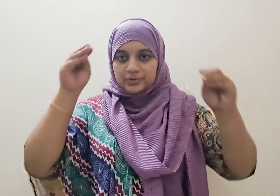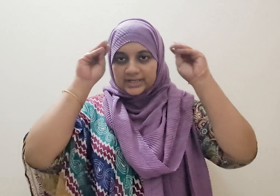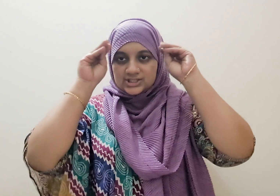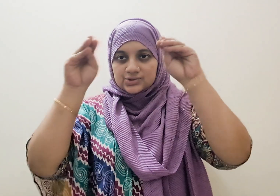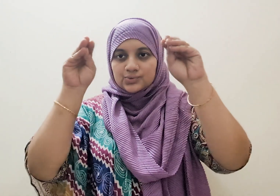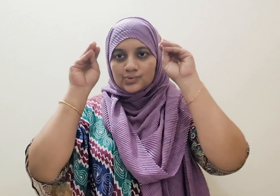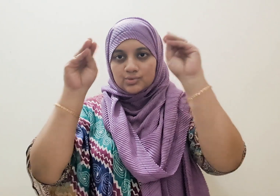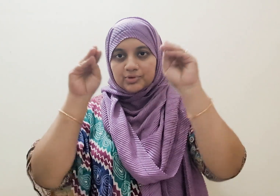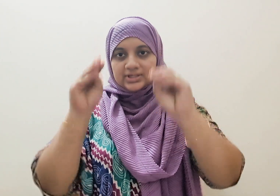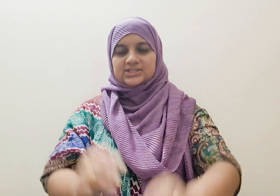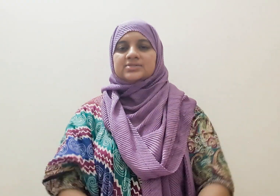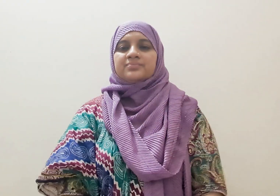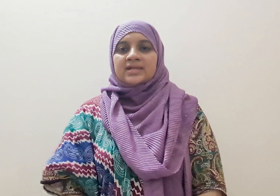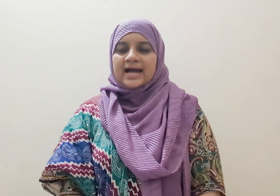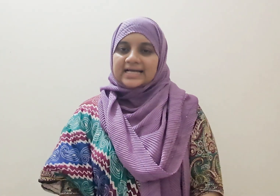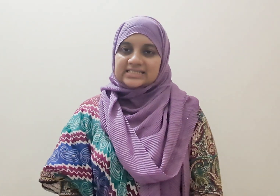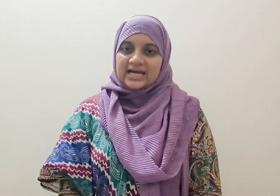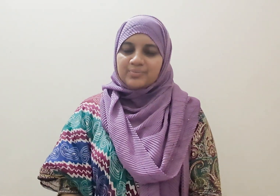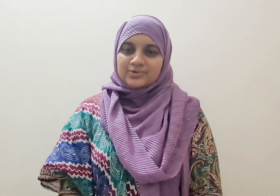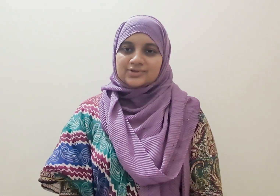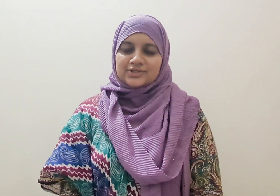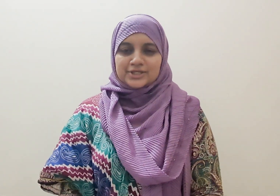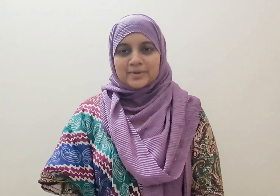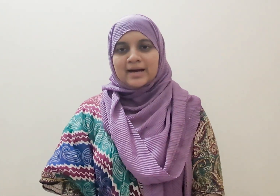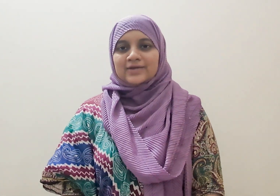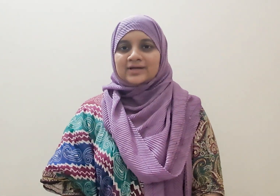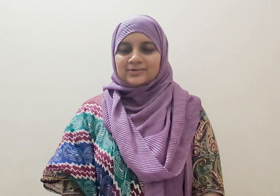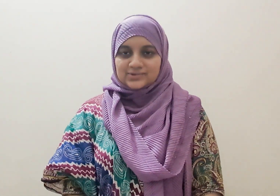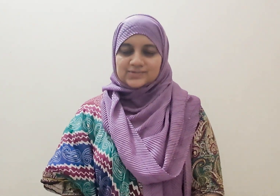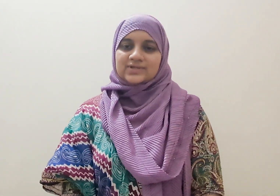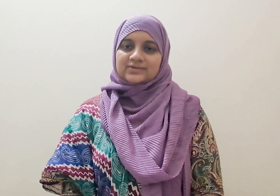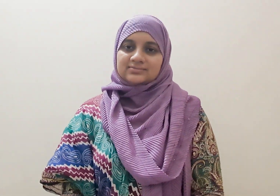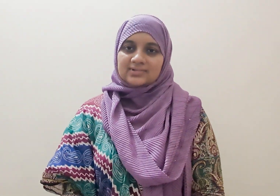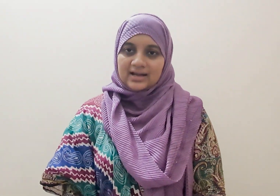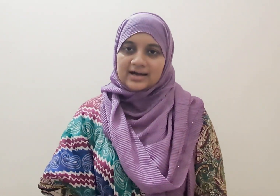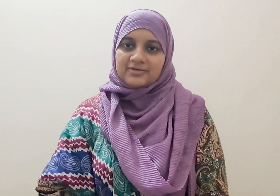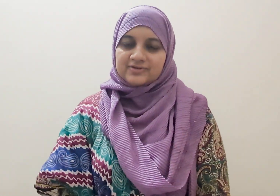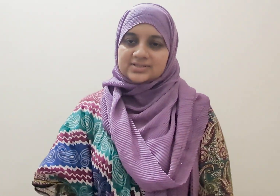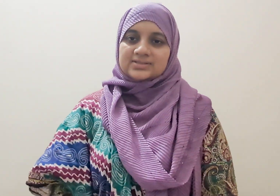উপদেশ, উপদেশ। আজকে এই পর্যন্তই। সবাই ভালো থাকুন, সুস্থ থাকুন। আল্লাহ হাফেজ।